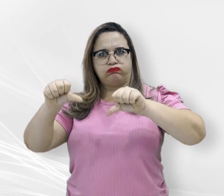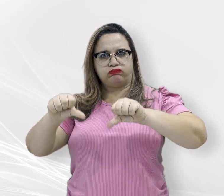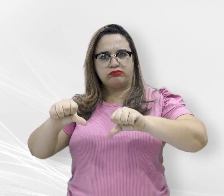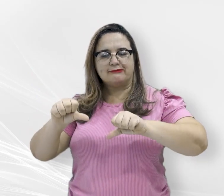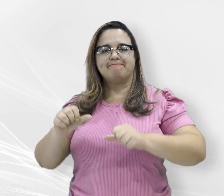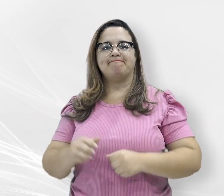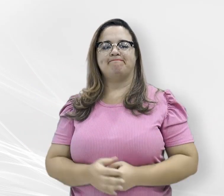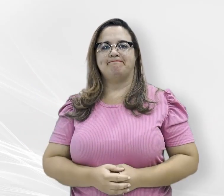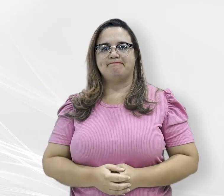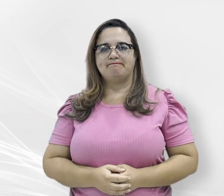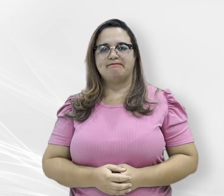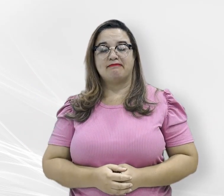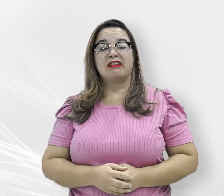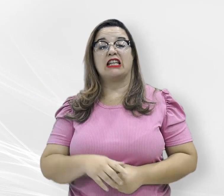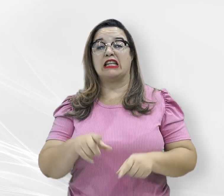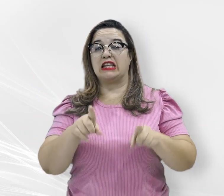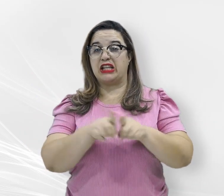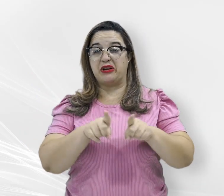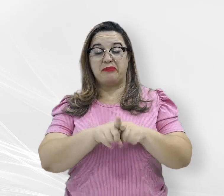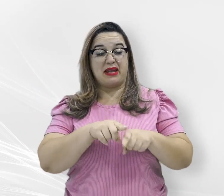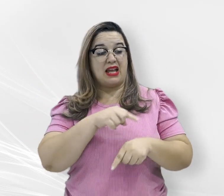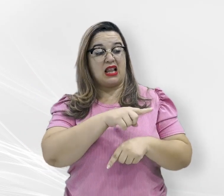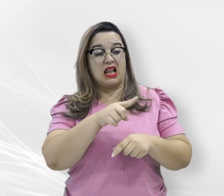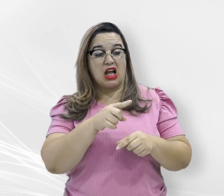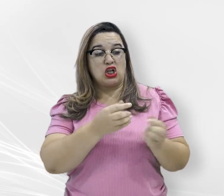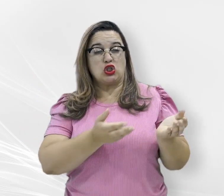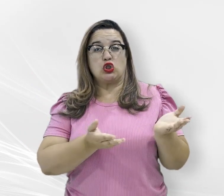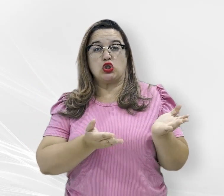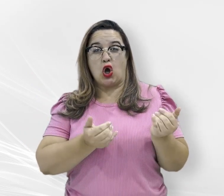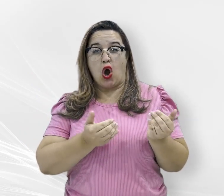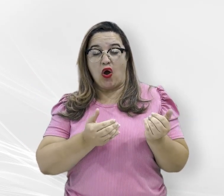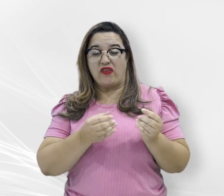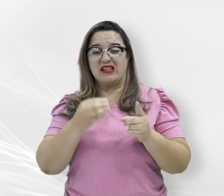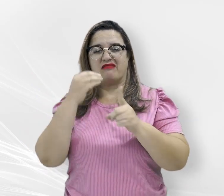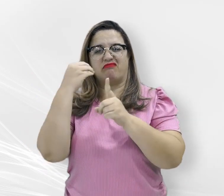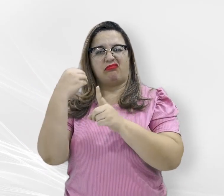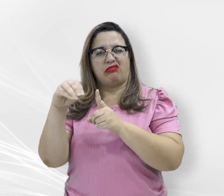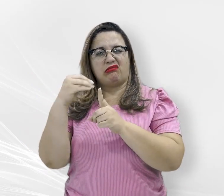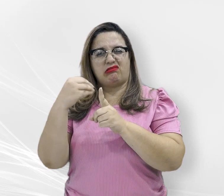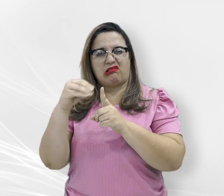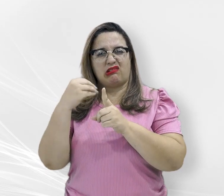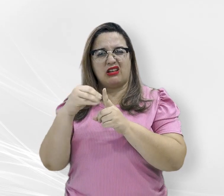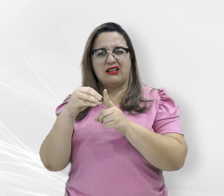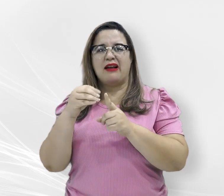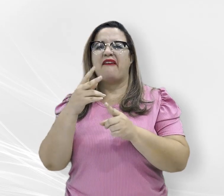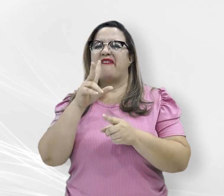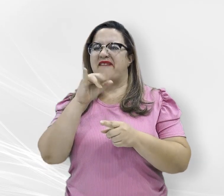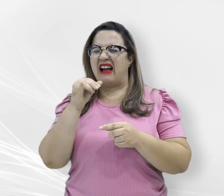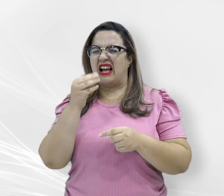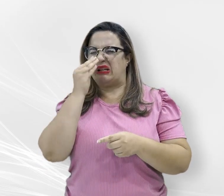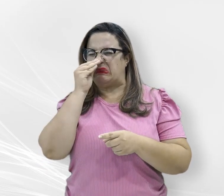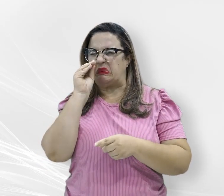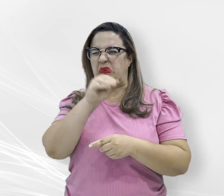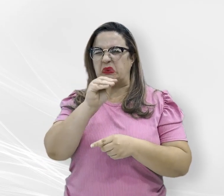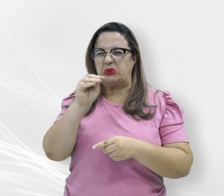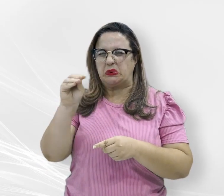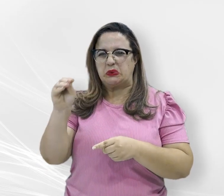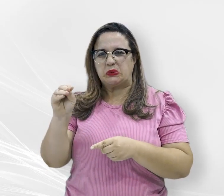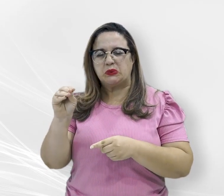entidades. Permitirá que os trabalhadores jovens em situação de vulnerabilidade sejam relegados apenas a essa modalidade de admissão no